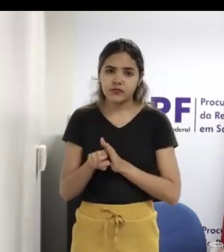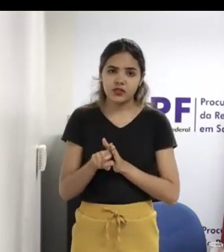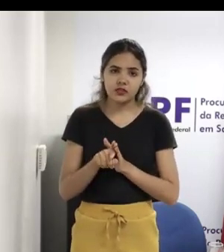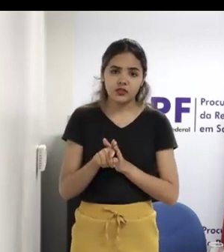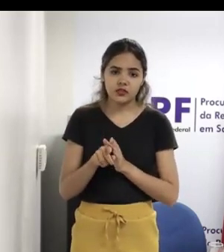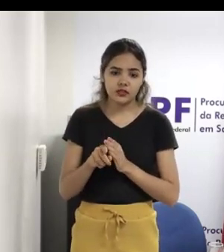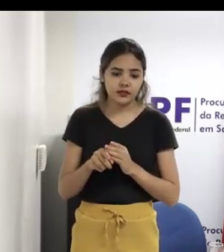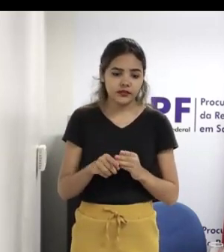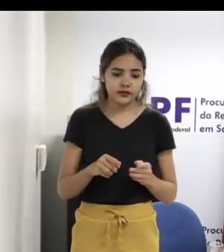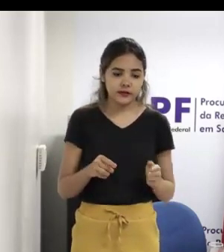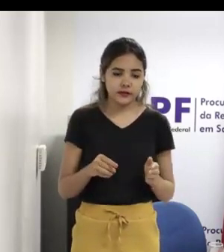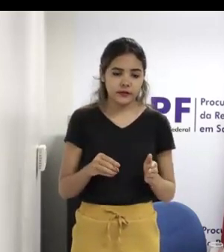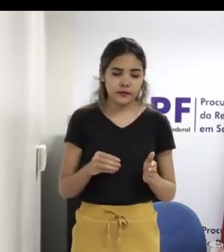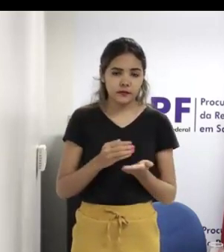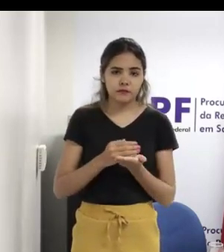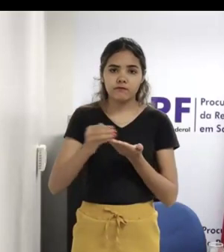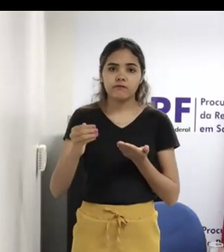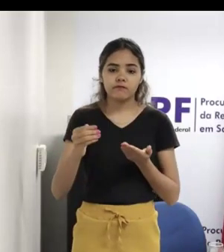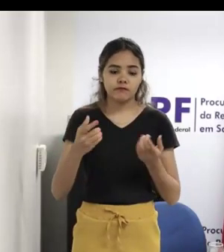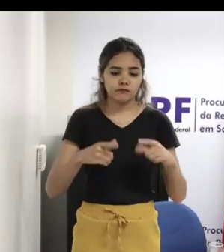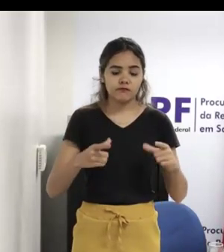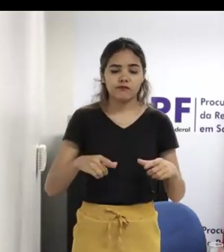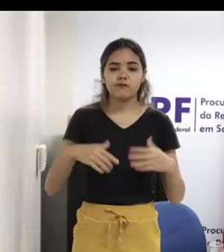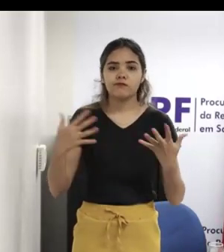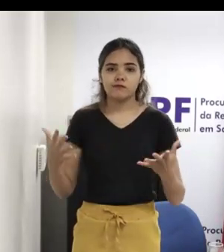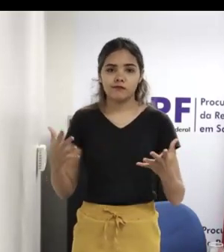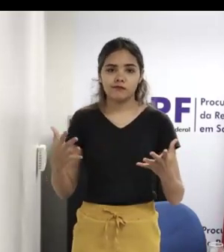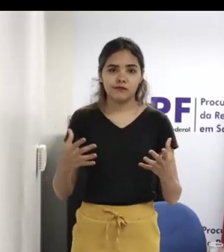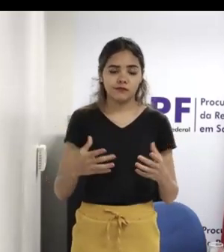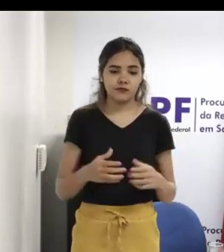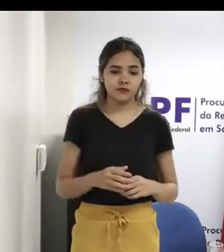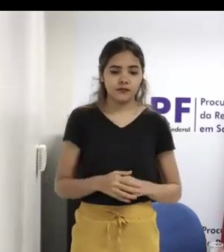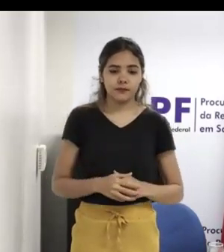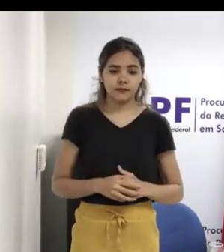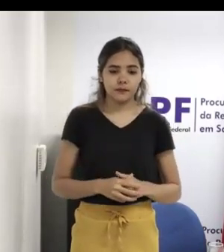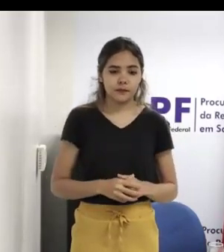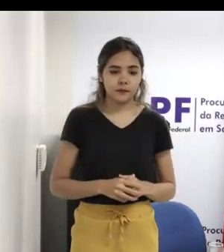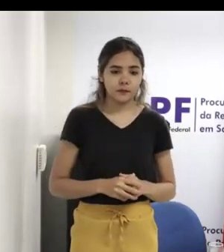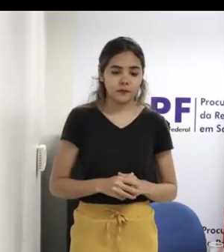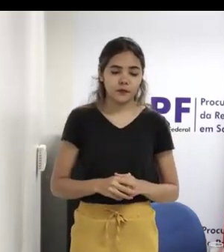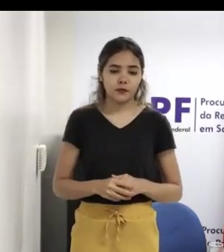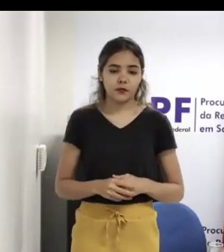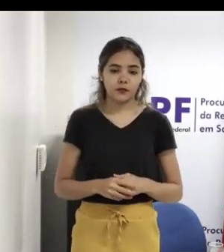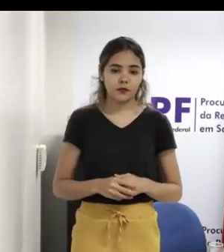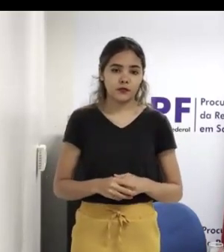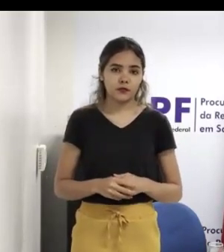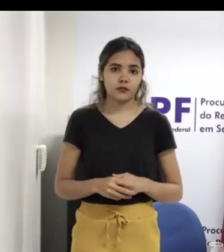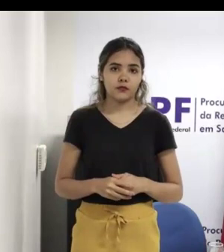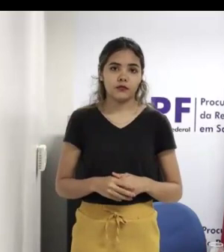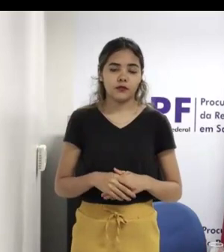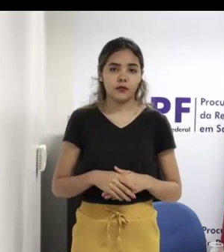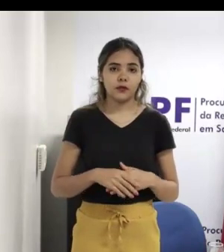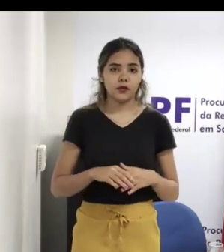ponto Qual é o estado qual é a cidade Qual é o provedor para quando a gente chegar aqui no provedor